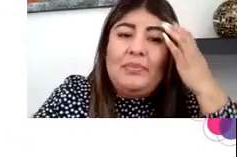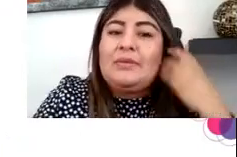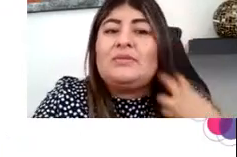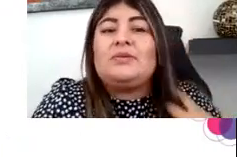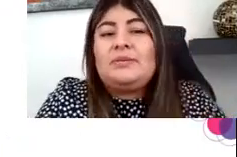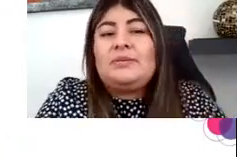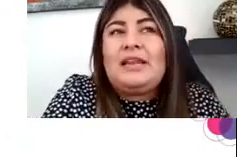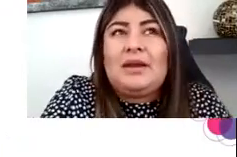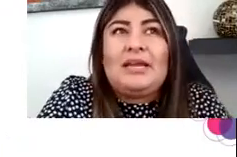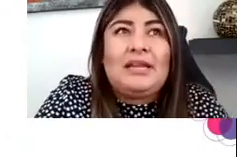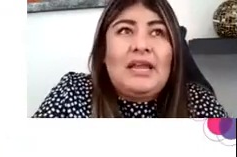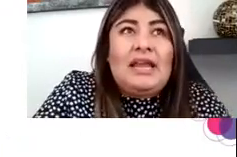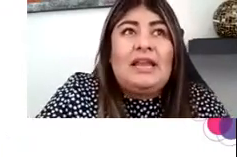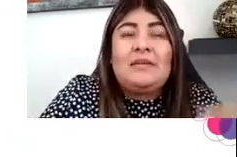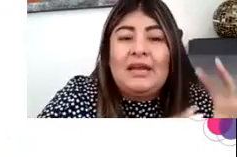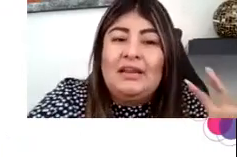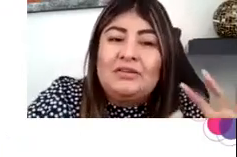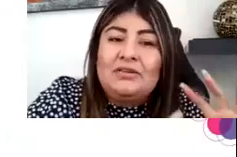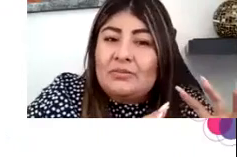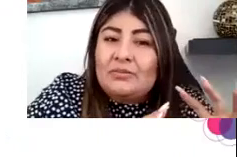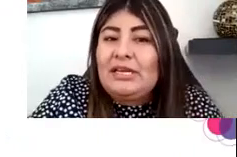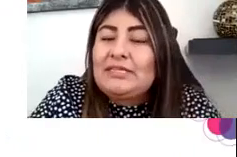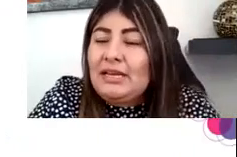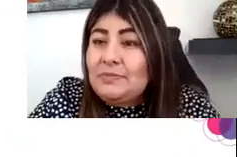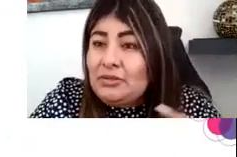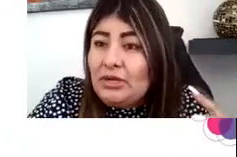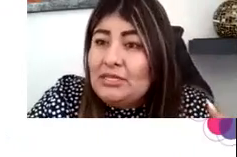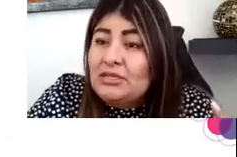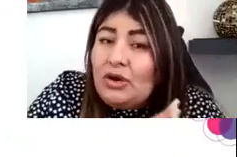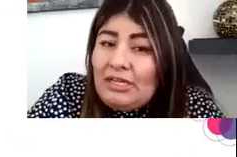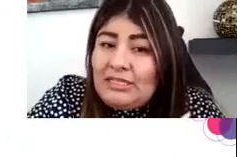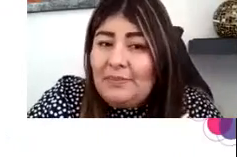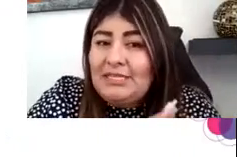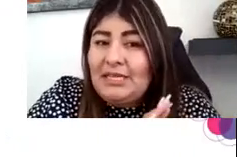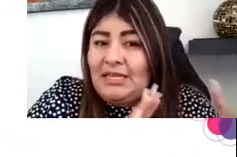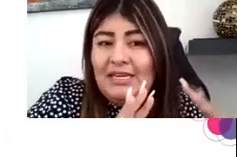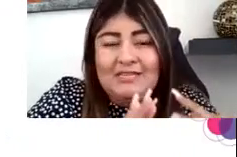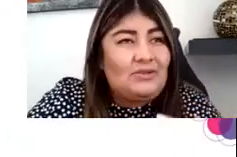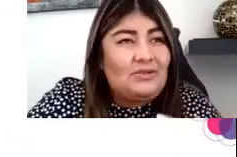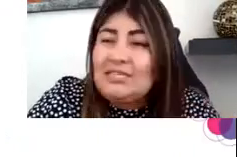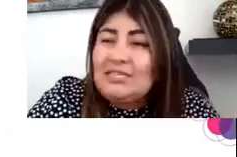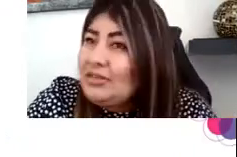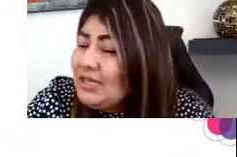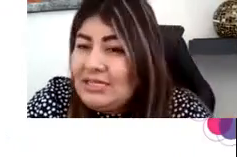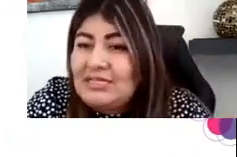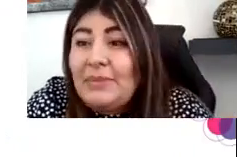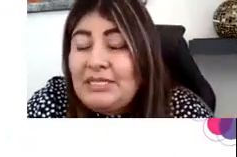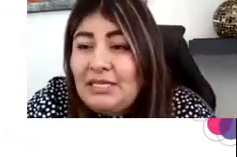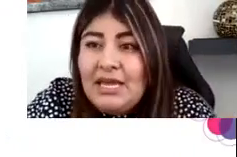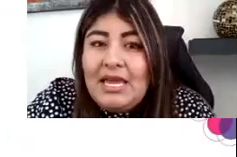podemos observar en la imagen? En la imagen nos damos cuenta que están las personas con discapacidad y las personas que no tienen discapacidad. Y